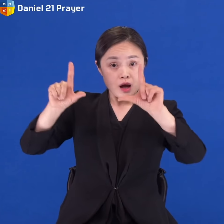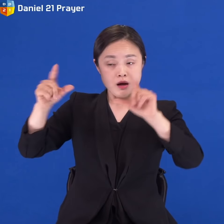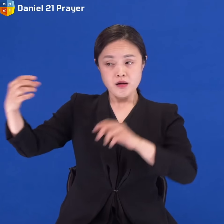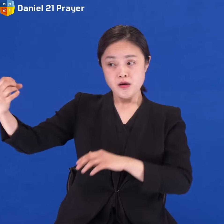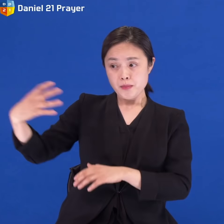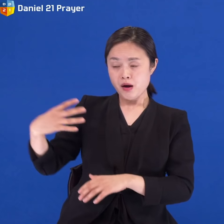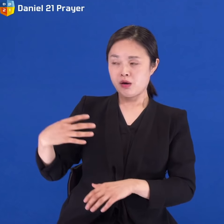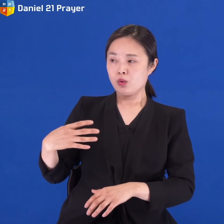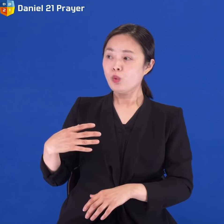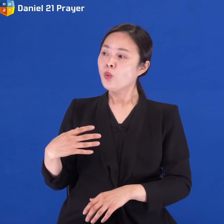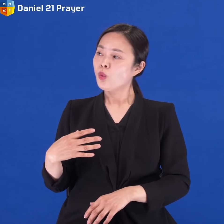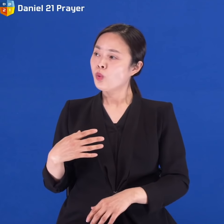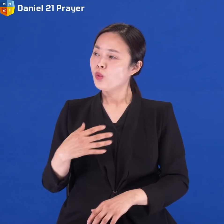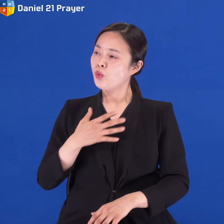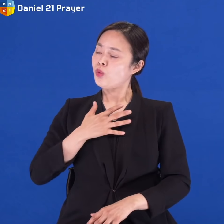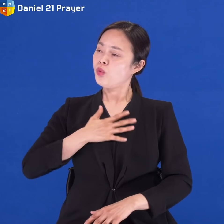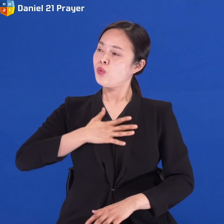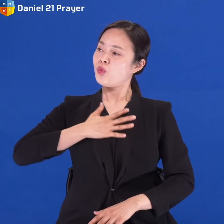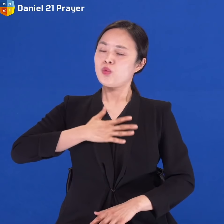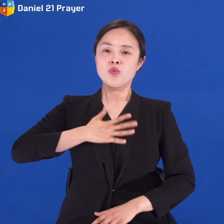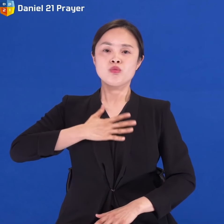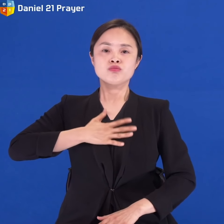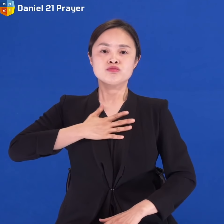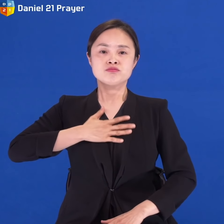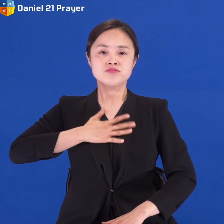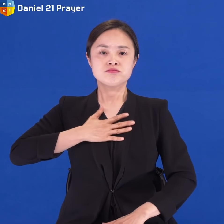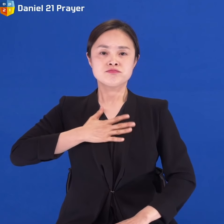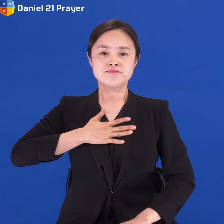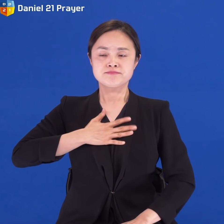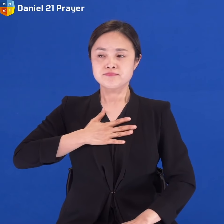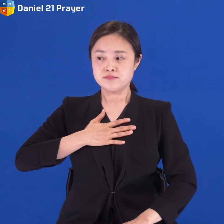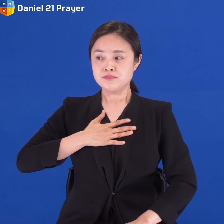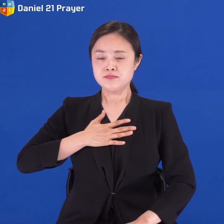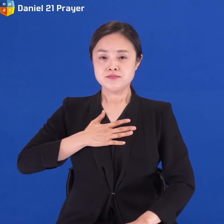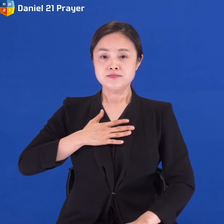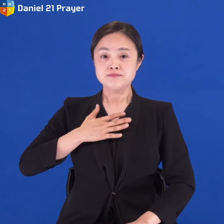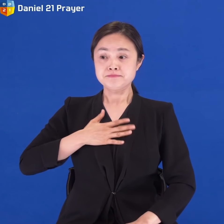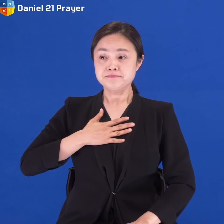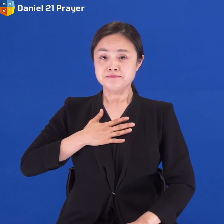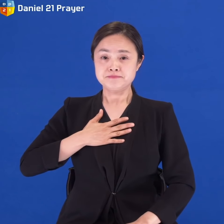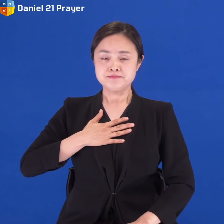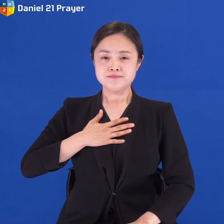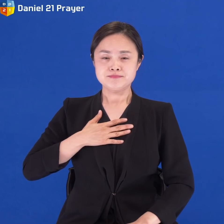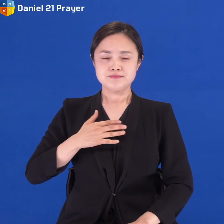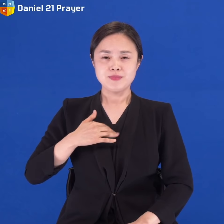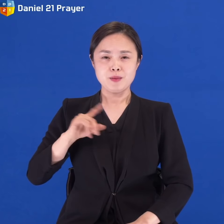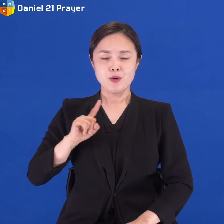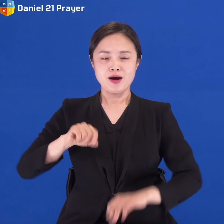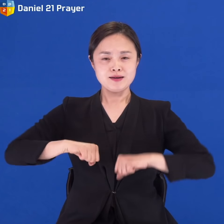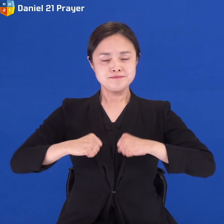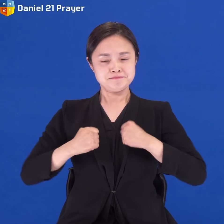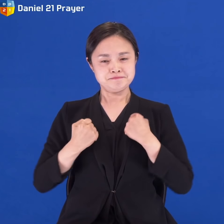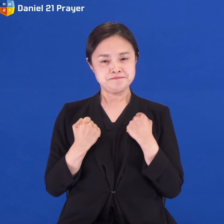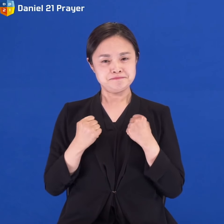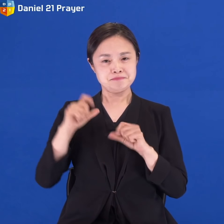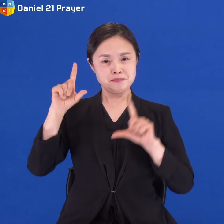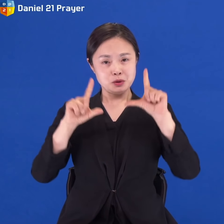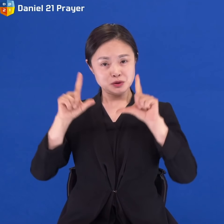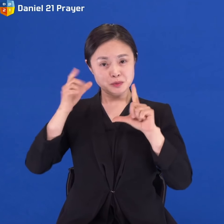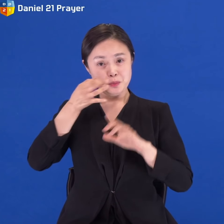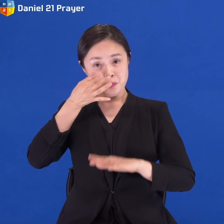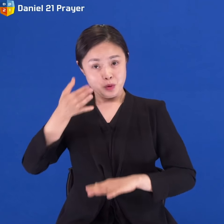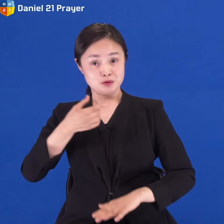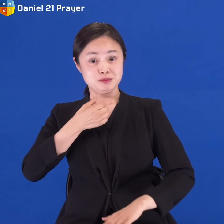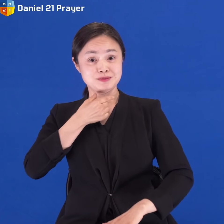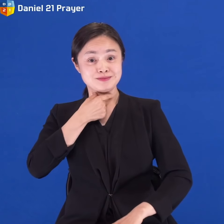굉장히 잘 들어야 하는 착한 딸 컴플렉스를 저는 언니만 가진 줄 알았는데 저희 오빠들 동생들만 가진